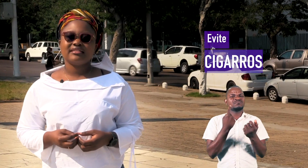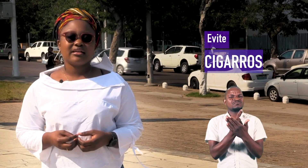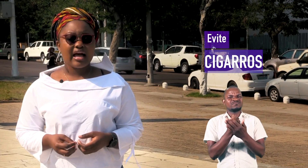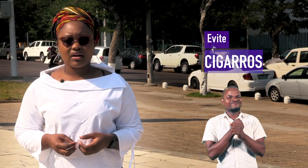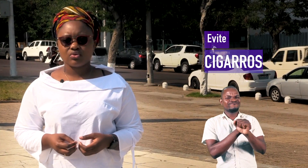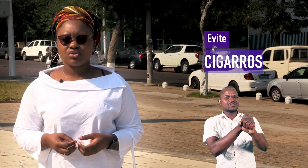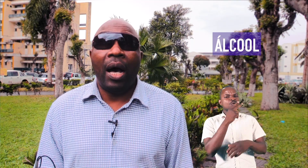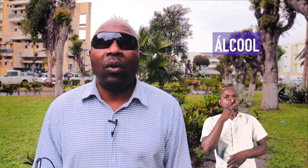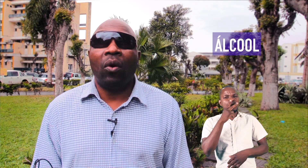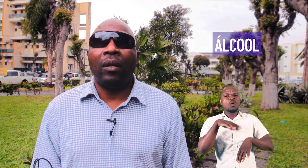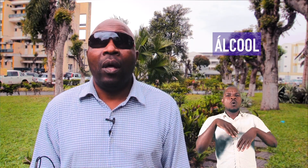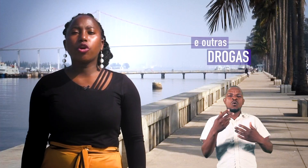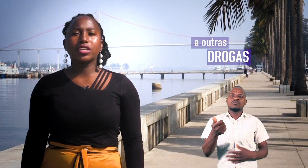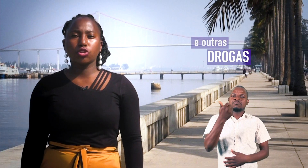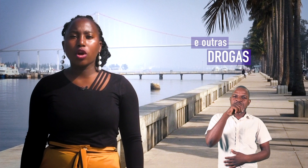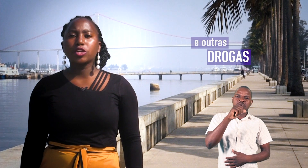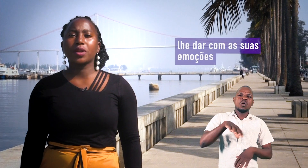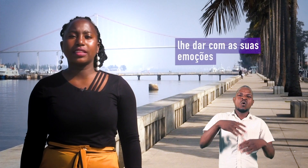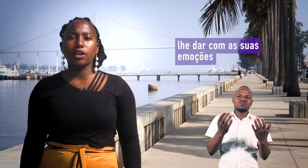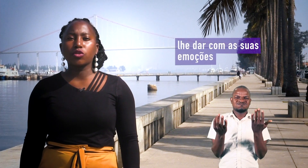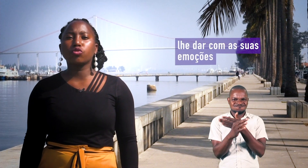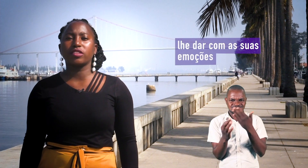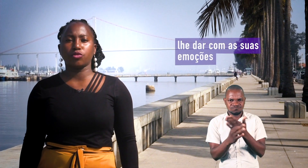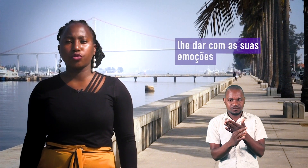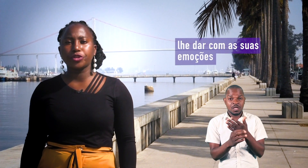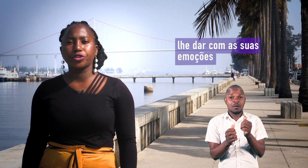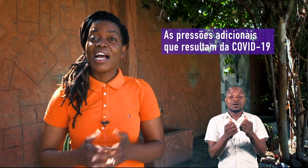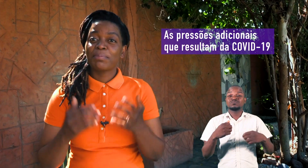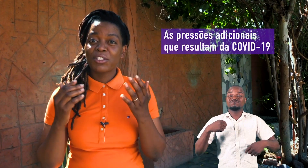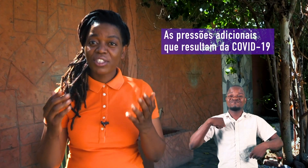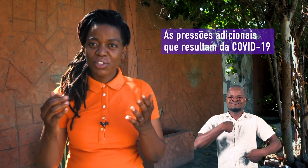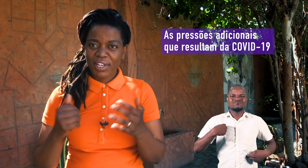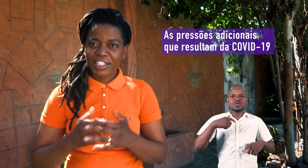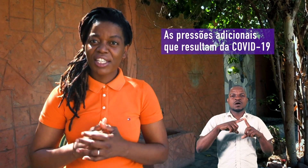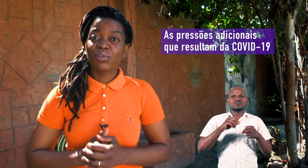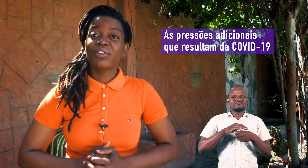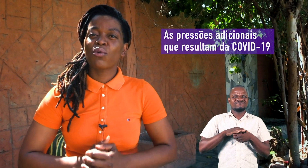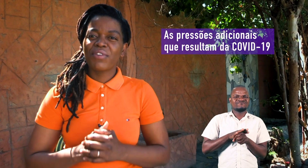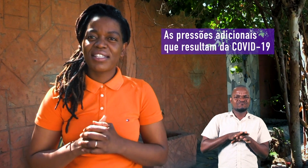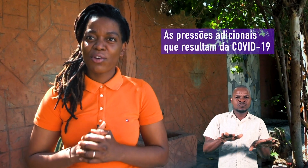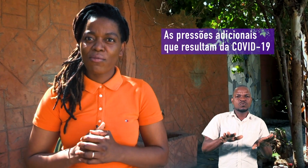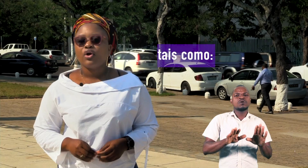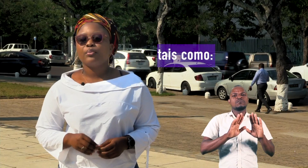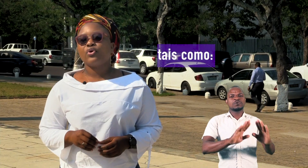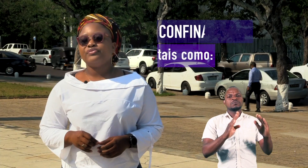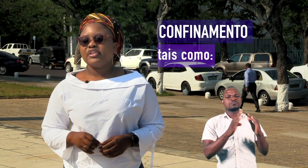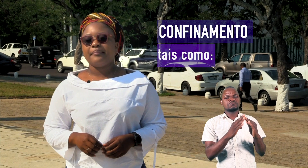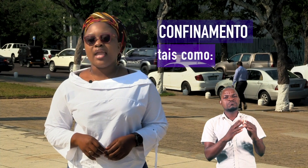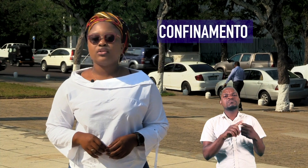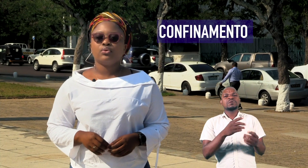Evite cigarros, Álcool e outras drogas para lidar com as suas emoções. As pressões adicionais que resultam da Covid-19,